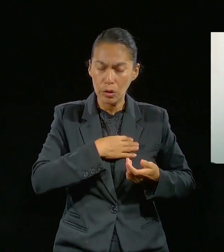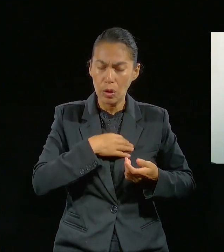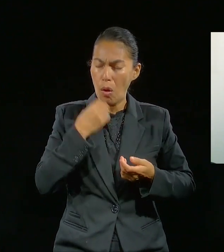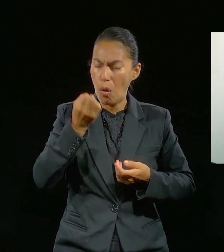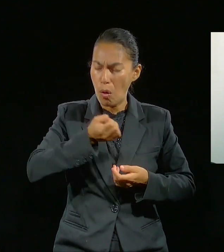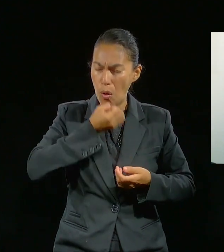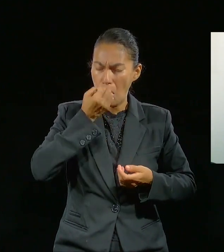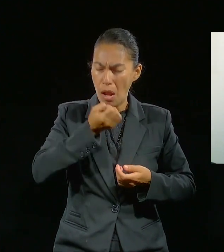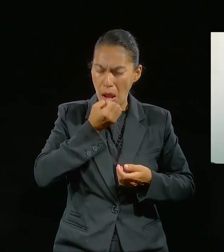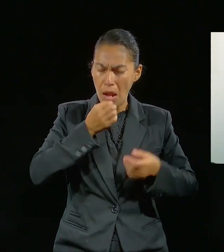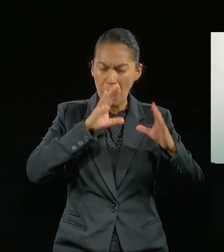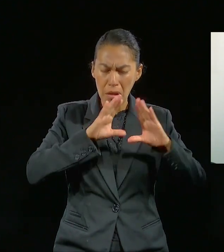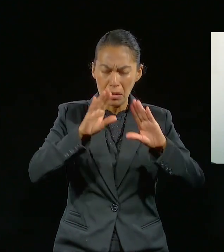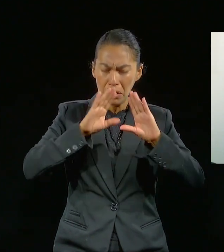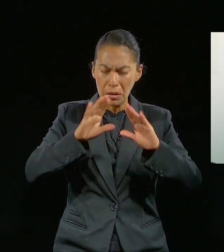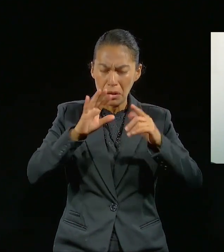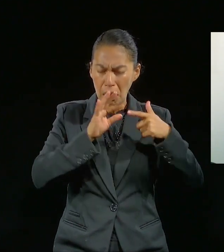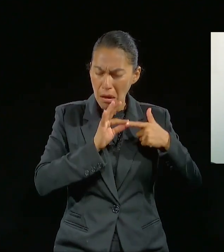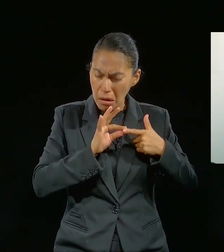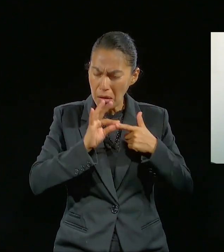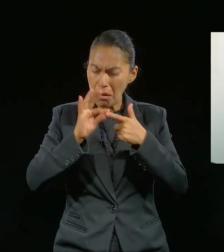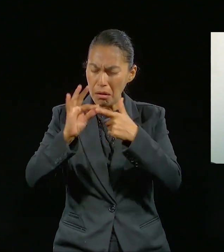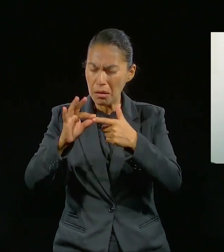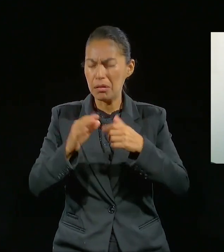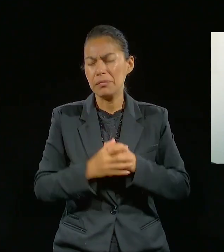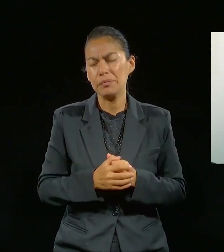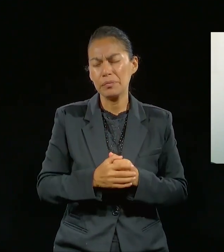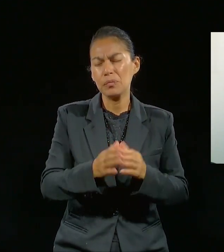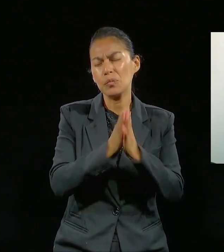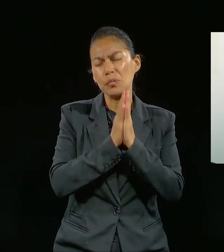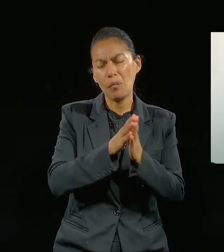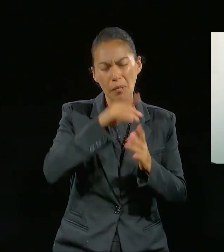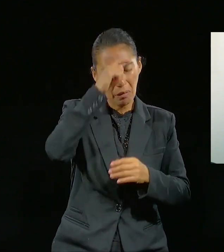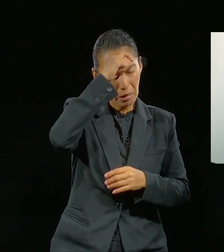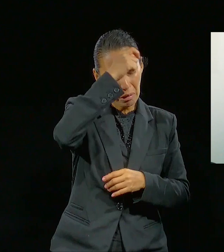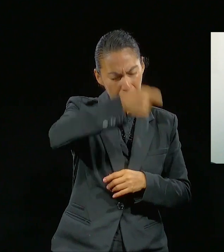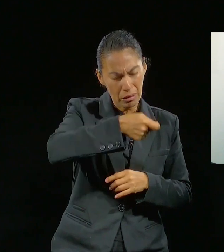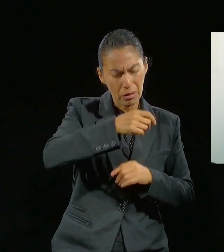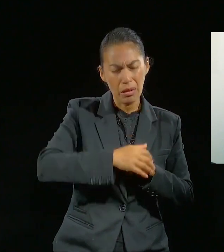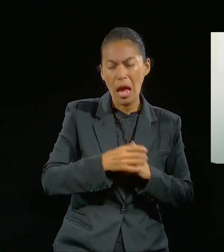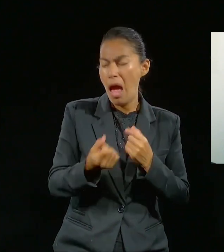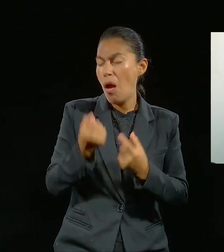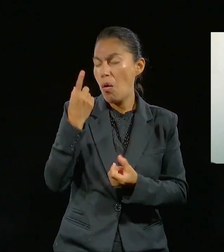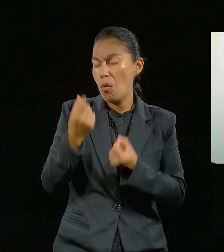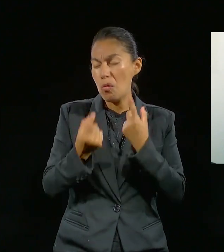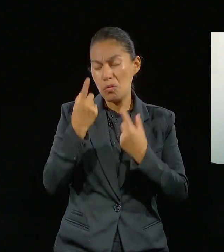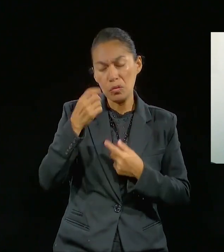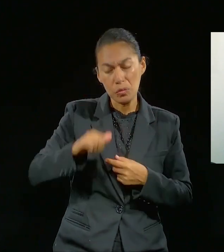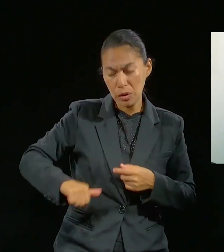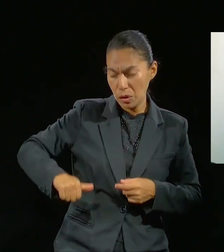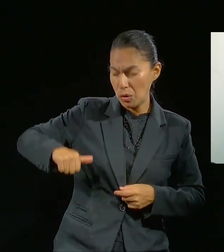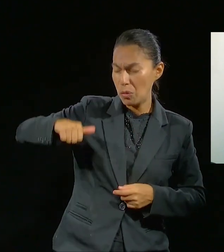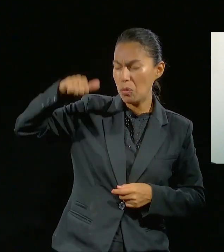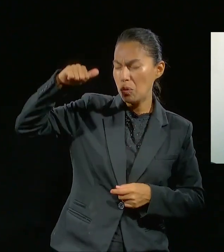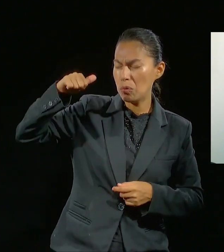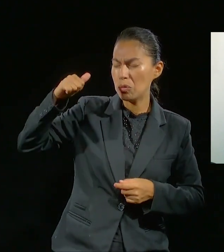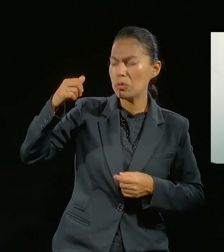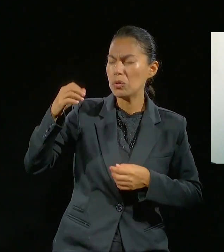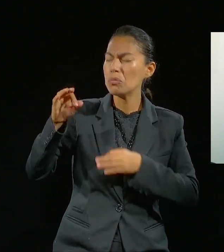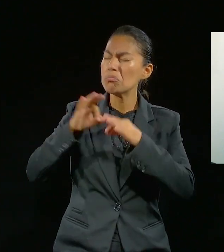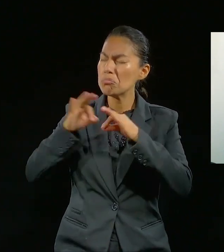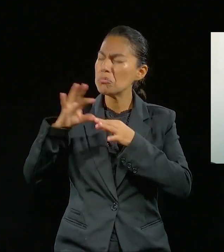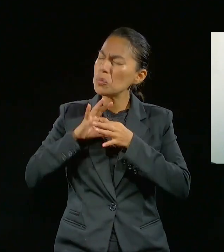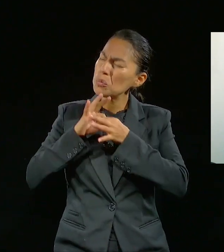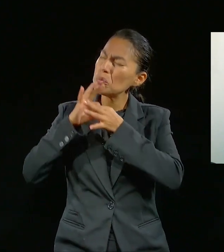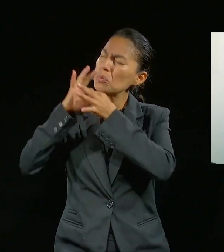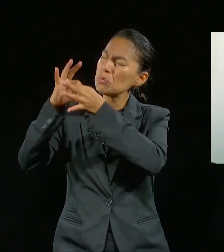que han tenido, por la conducción de sus niños, Señor, que algunos ya son adultos y que están en tu